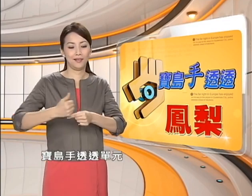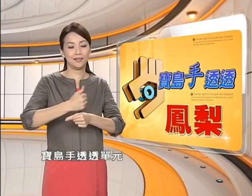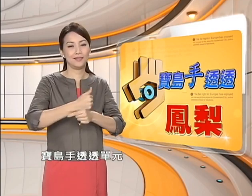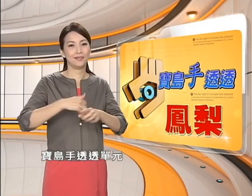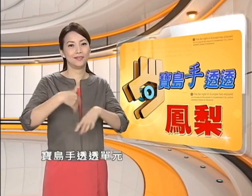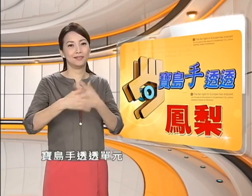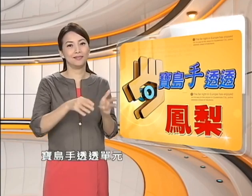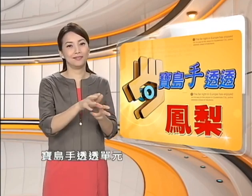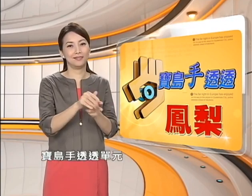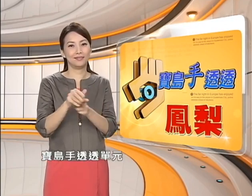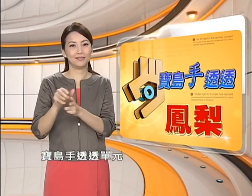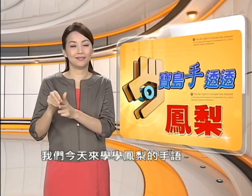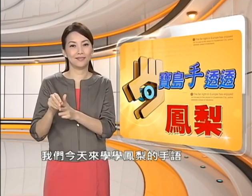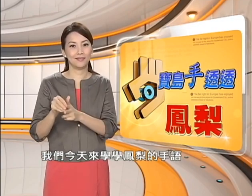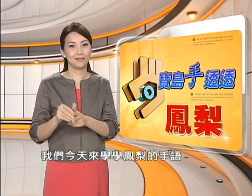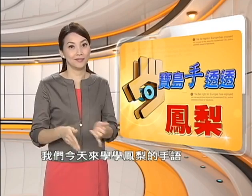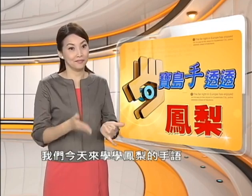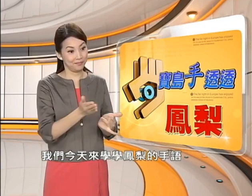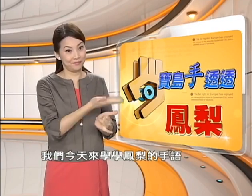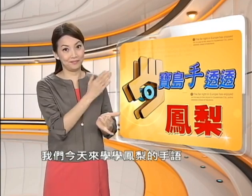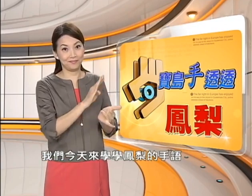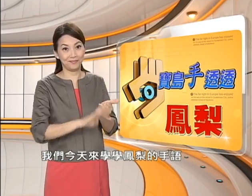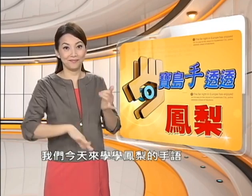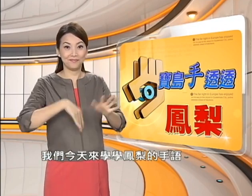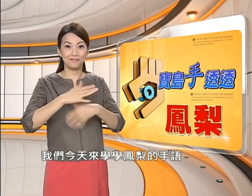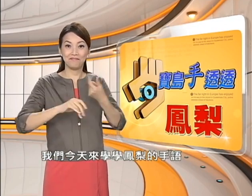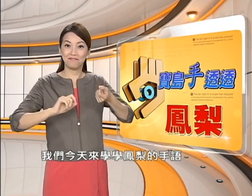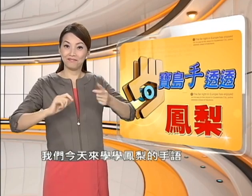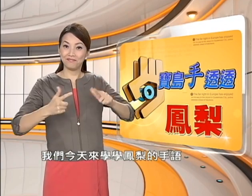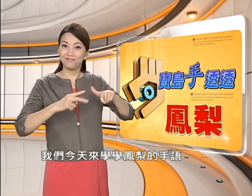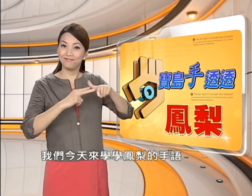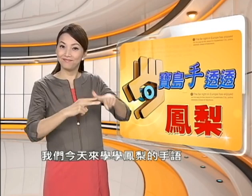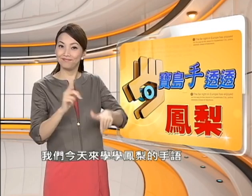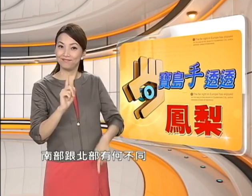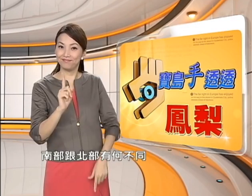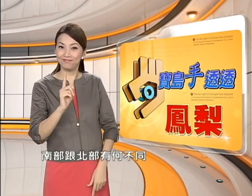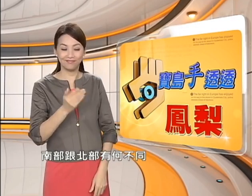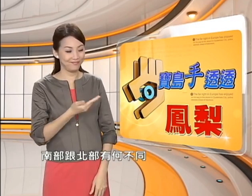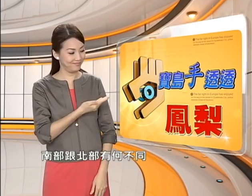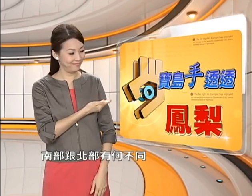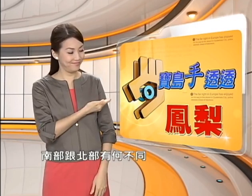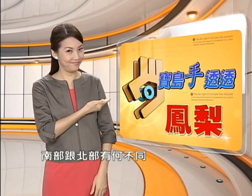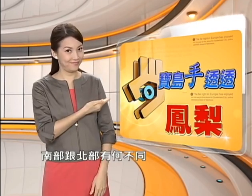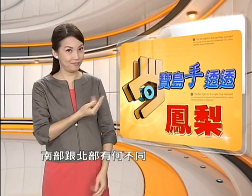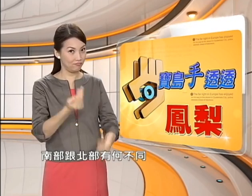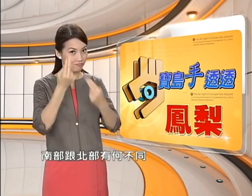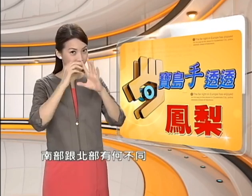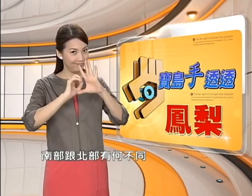宝岛手偷偷单元，我们今天来学学凤梨的手语，南部跟北部有何不